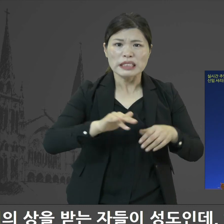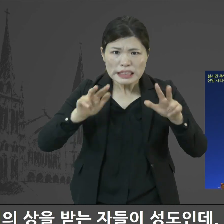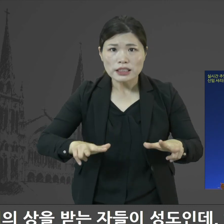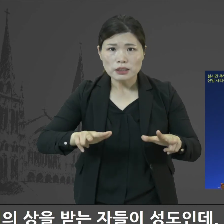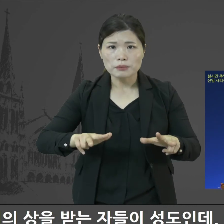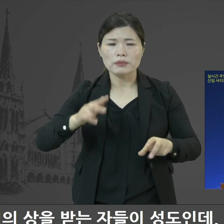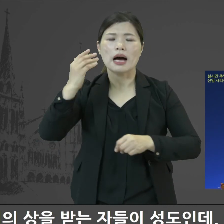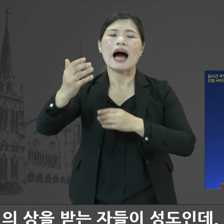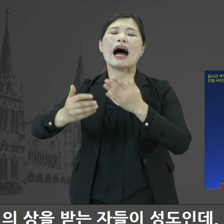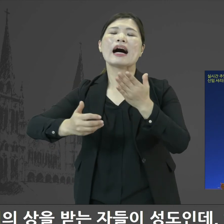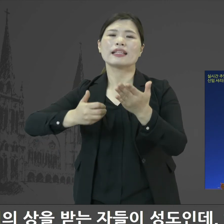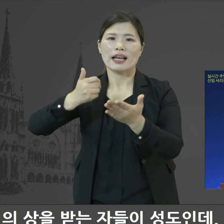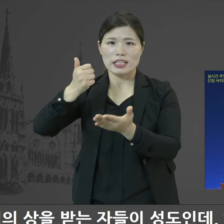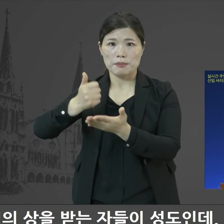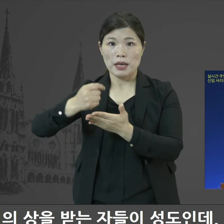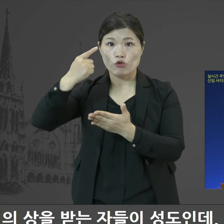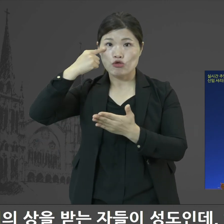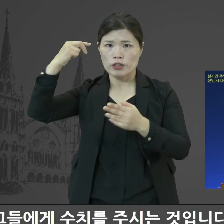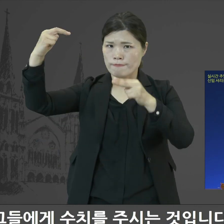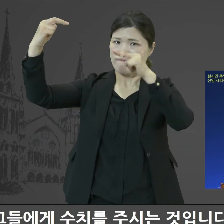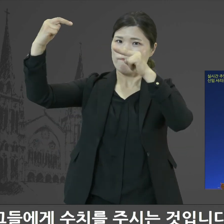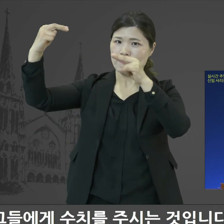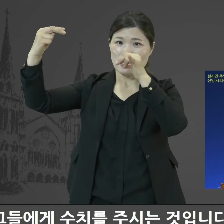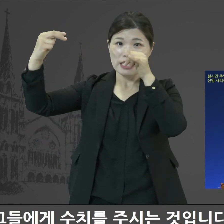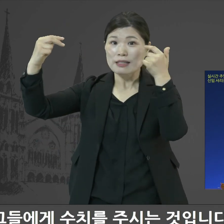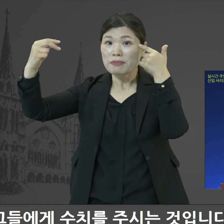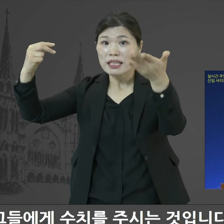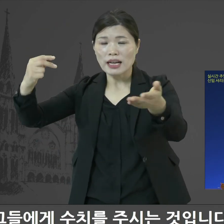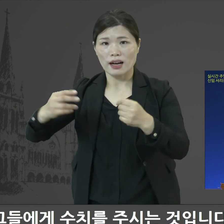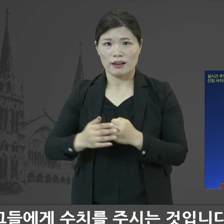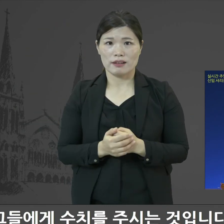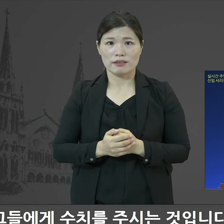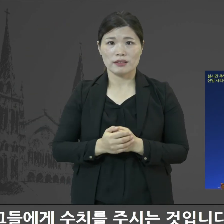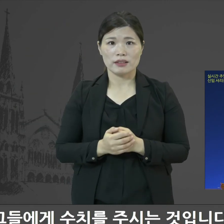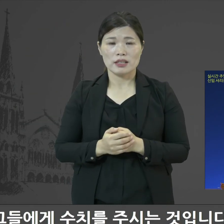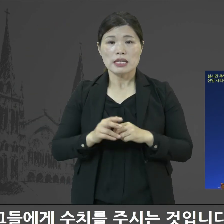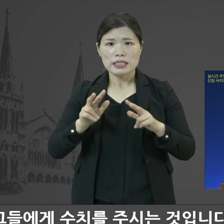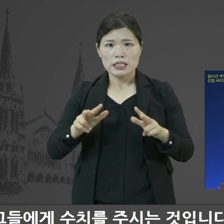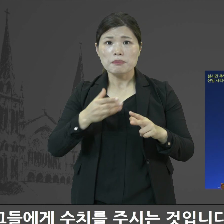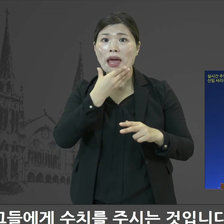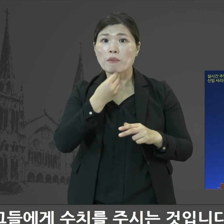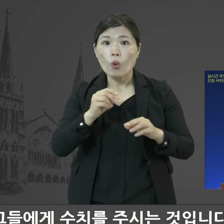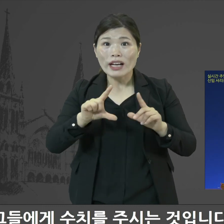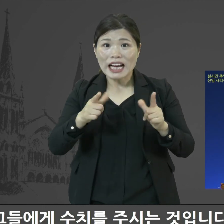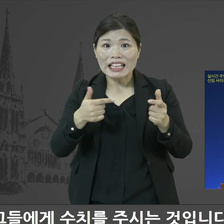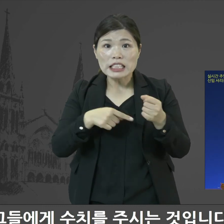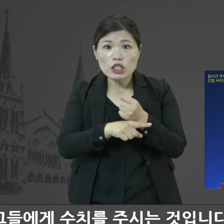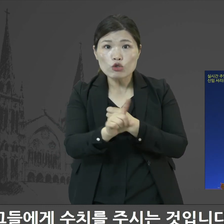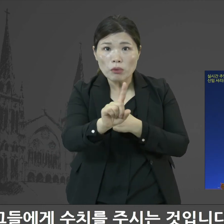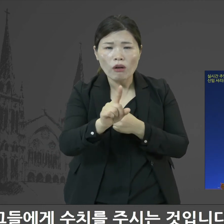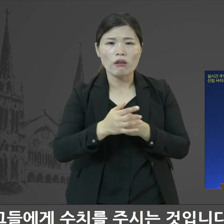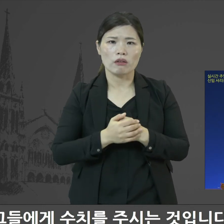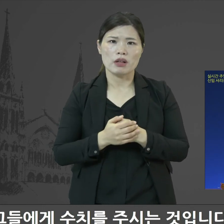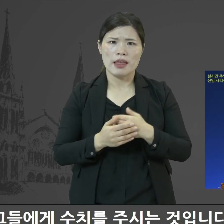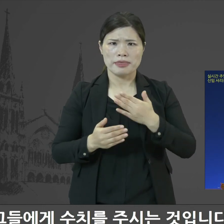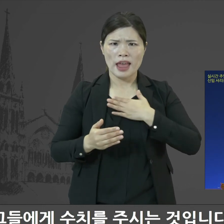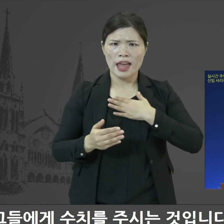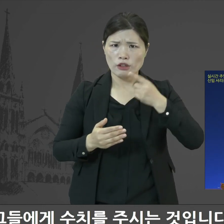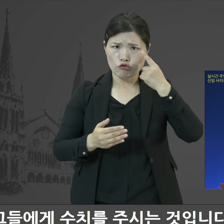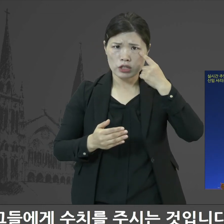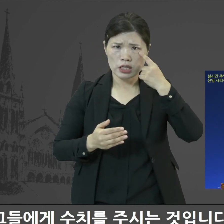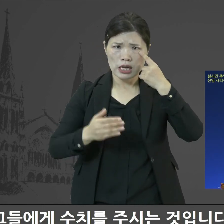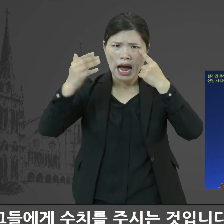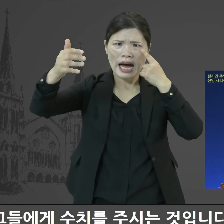보고 계십니까? 신앙이 행복하지 않는 이유는 단 한 가지입니다. 우리의 눈이 하나님 눈을 보고 있지